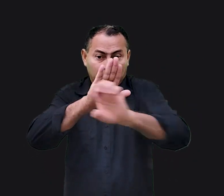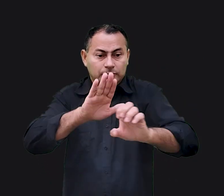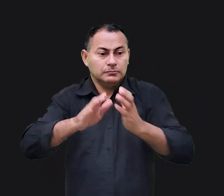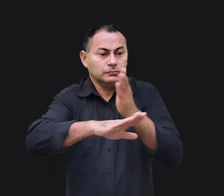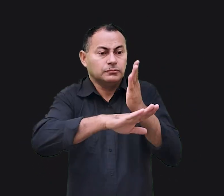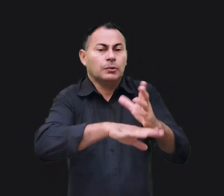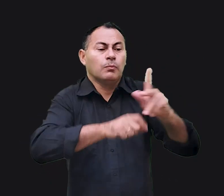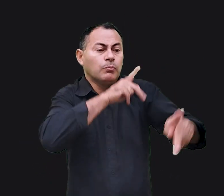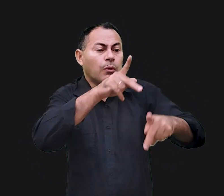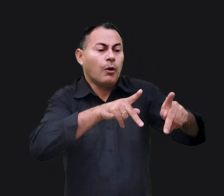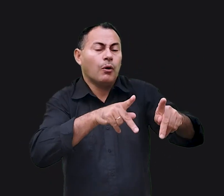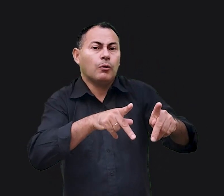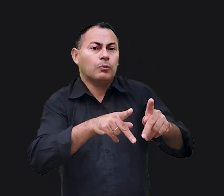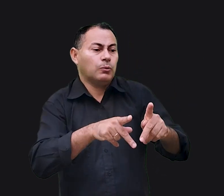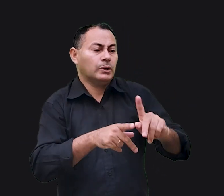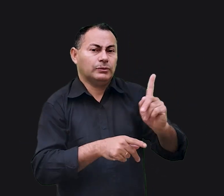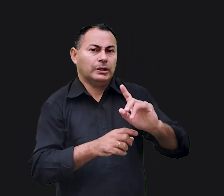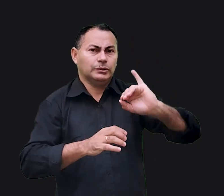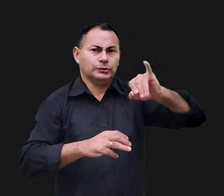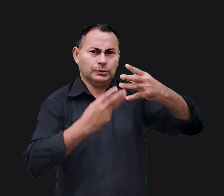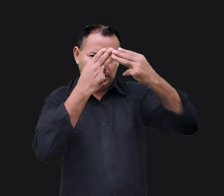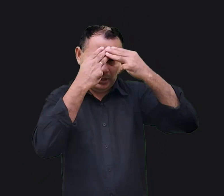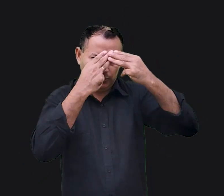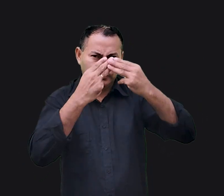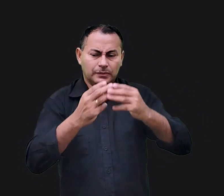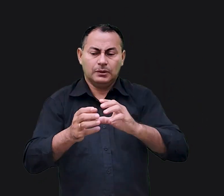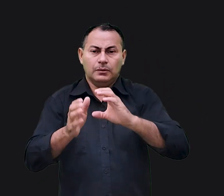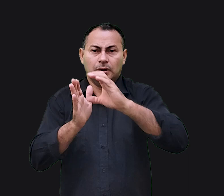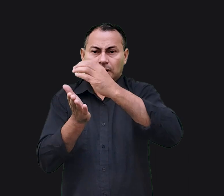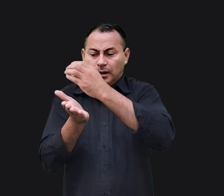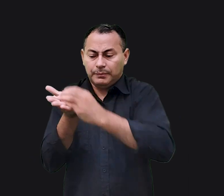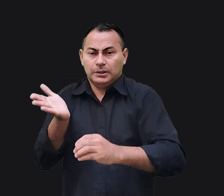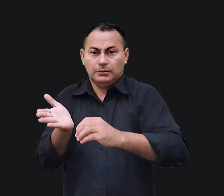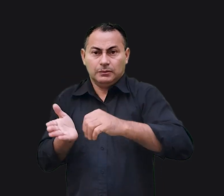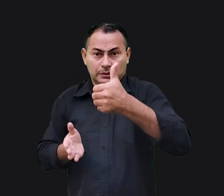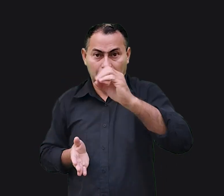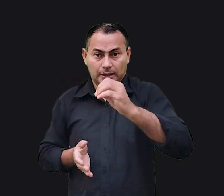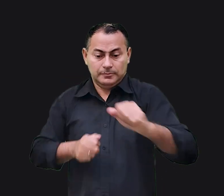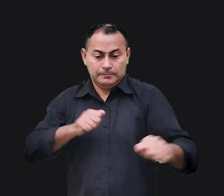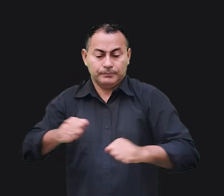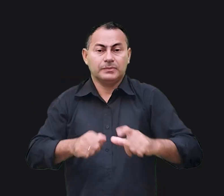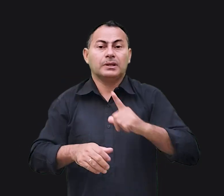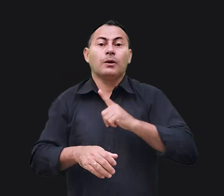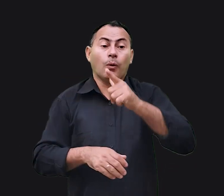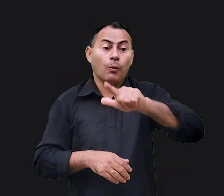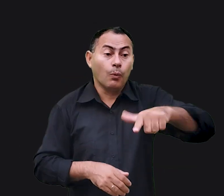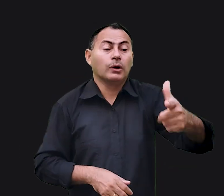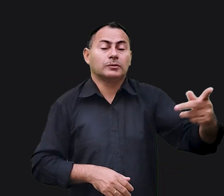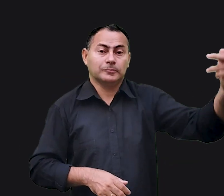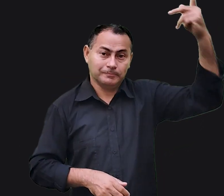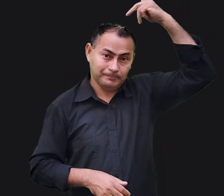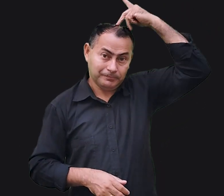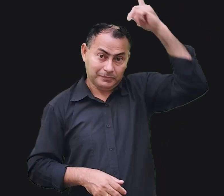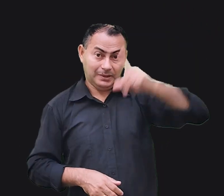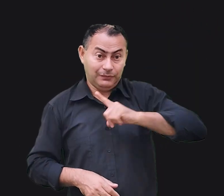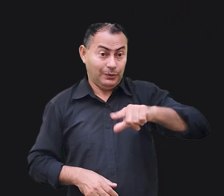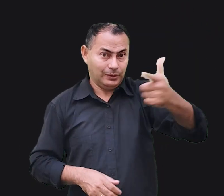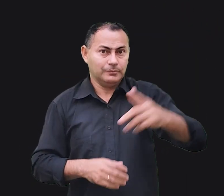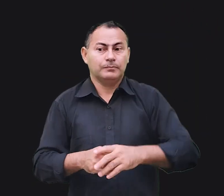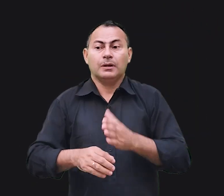mundo gentil, não judeu, como lemos no capítulo 10 de Atos. E aí houve mais um Pentecostes. Quando foi para a